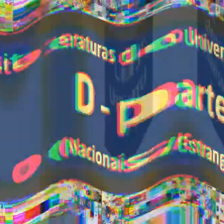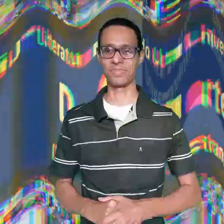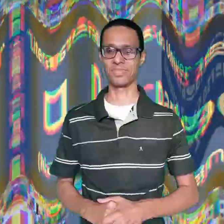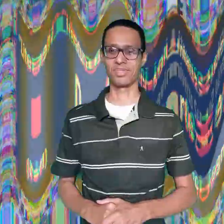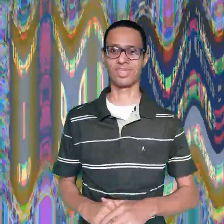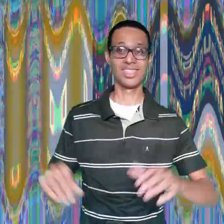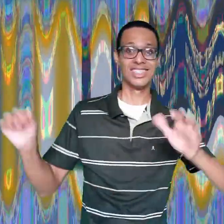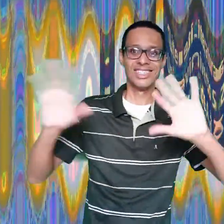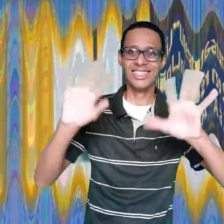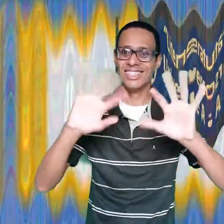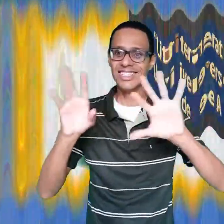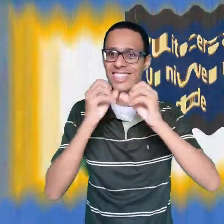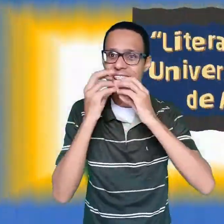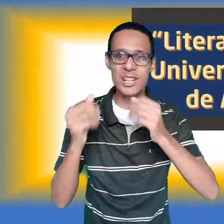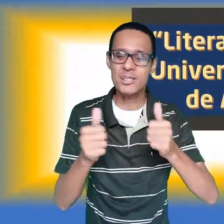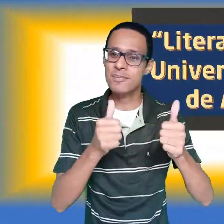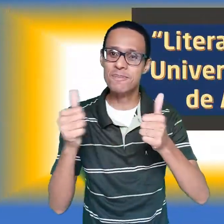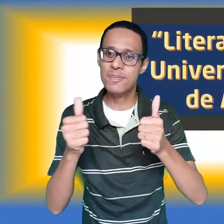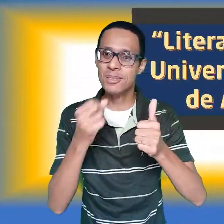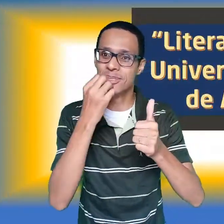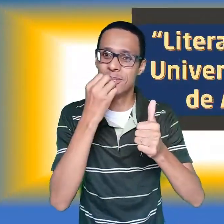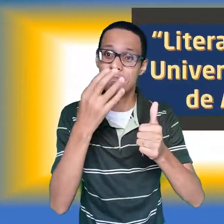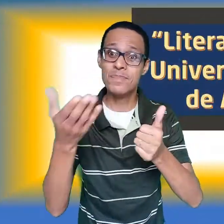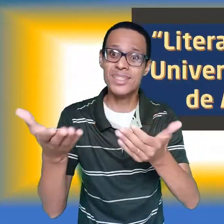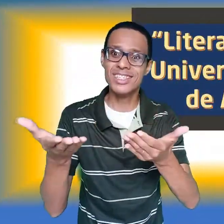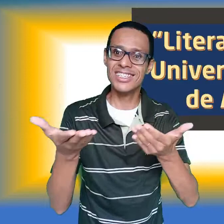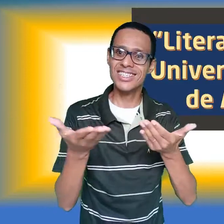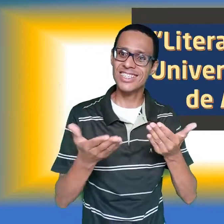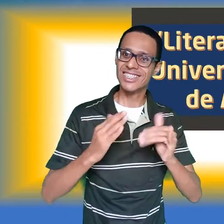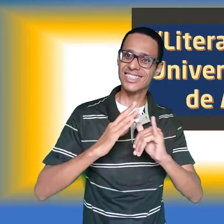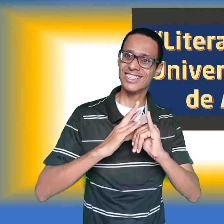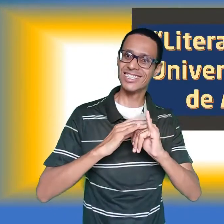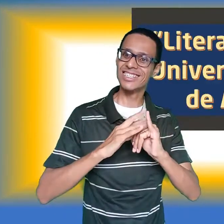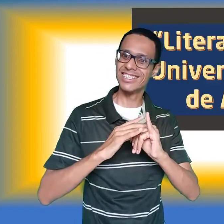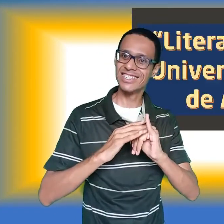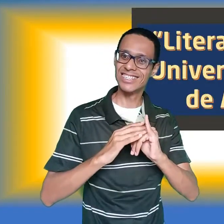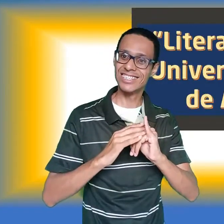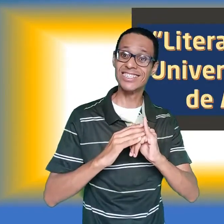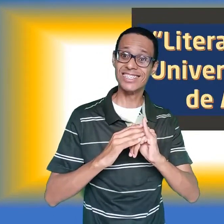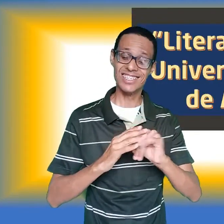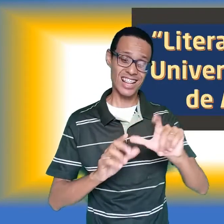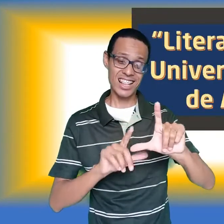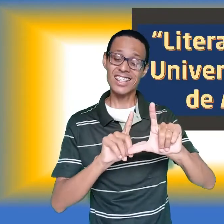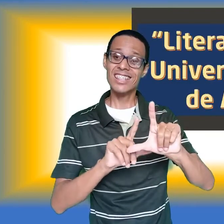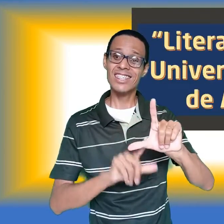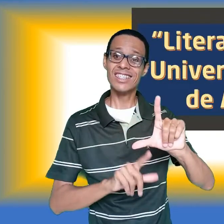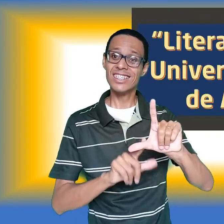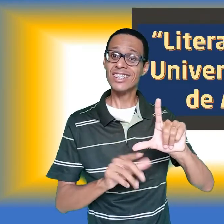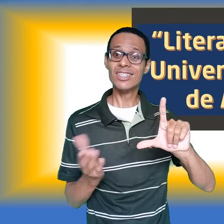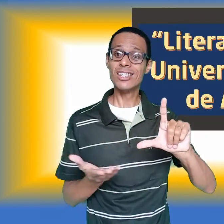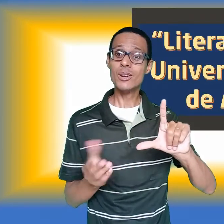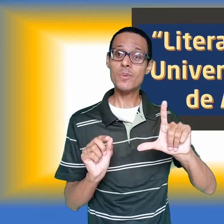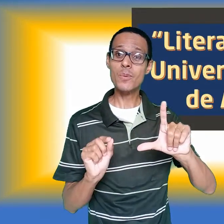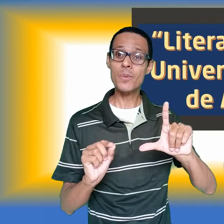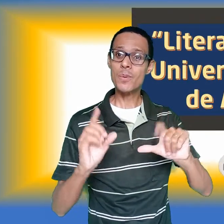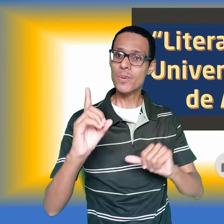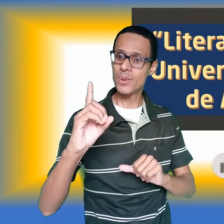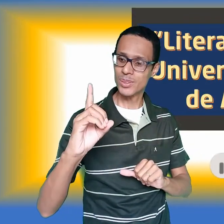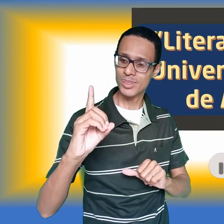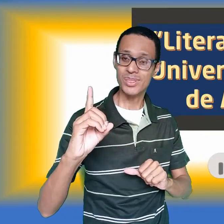Olá pessoal, tudo bem com vocês? Bem-vindos a mais um vídeo, mais um bloco da edição da